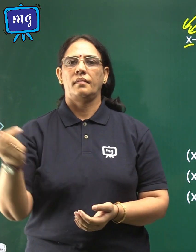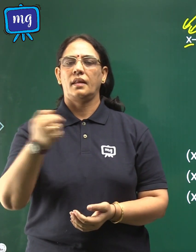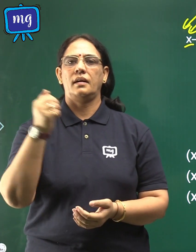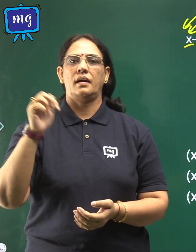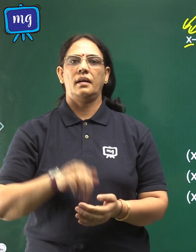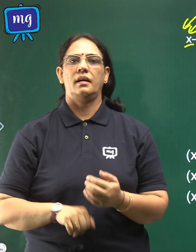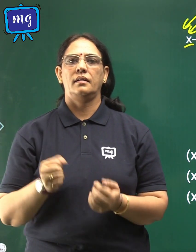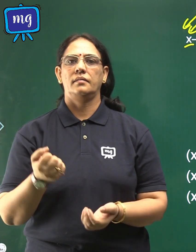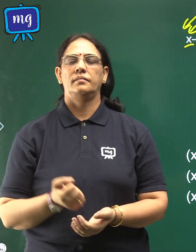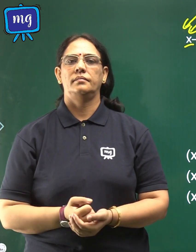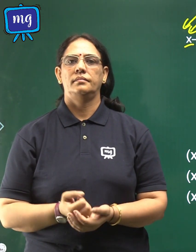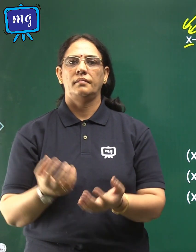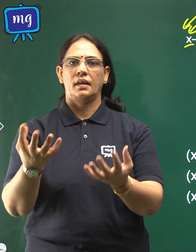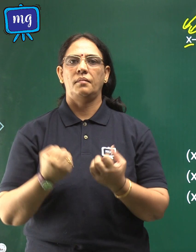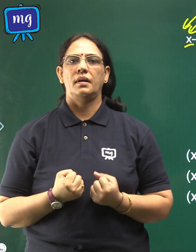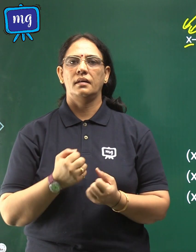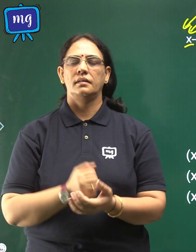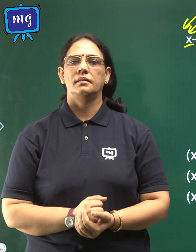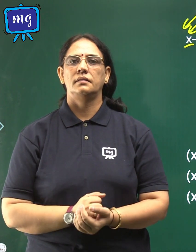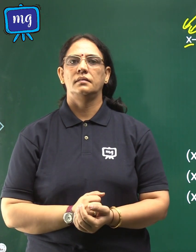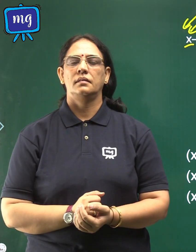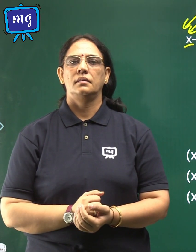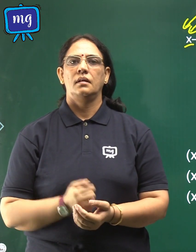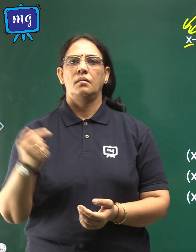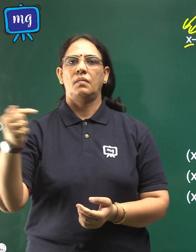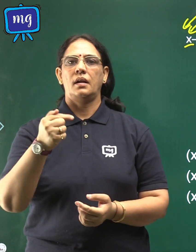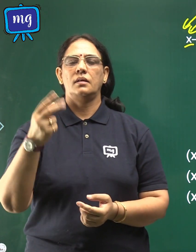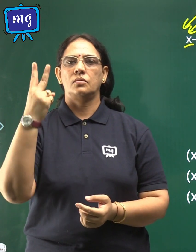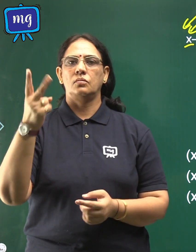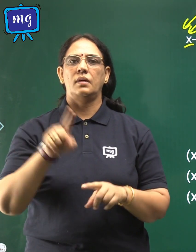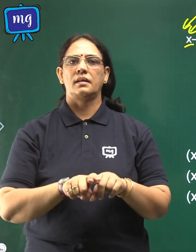घटाएंगे, क्या मिला? माइनस टू एक्स